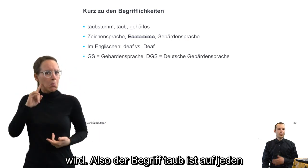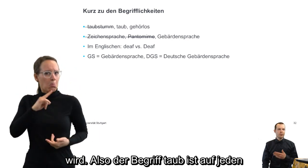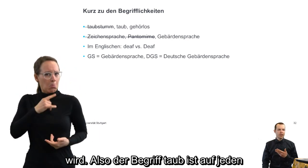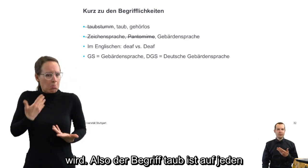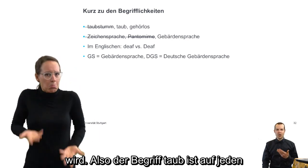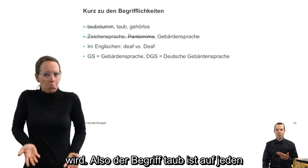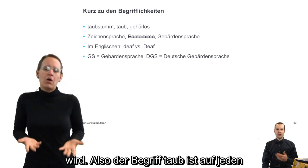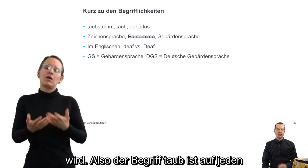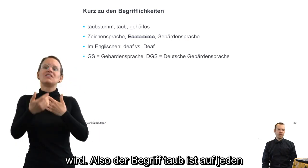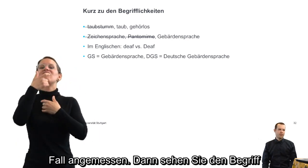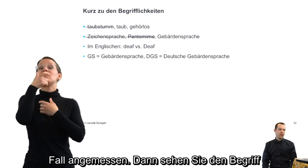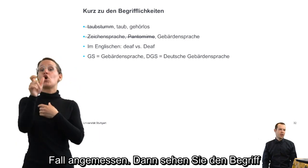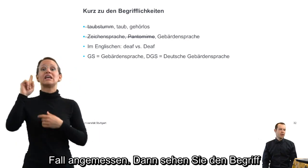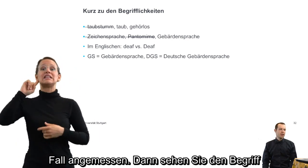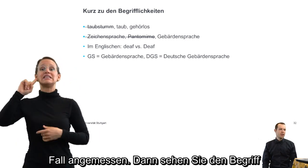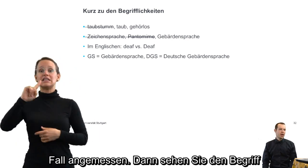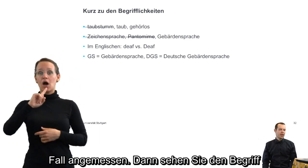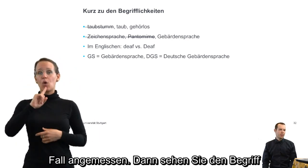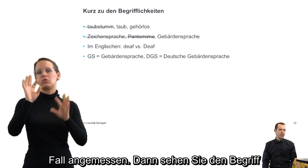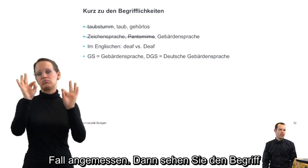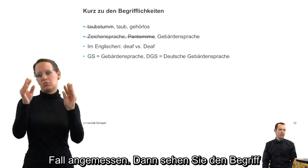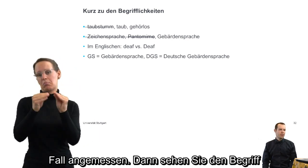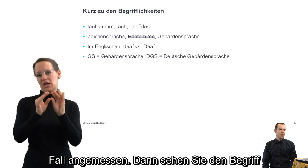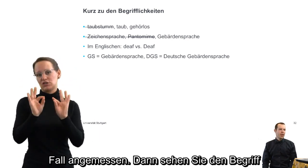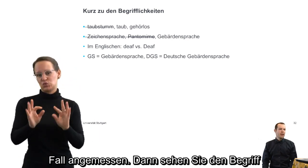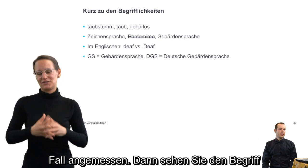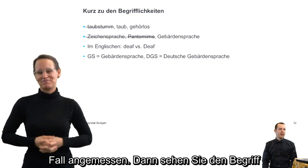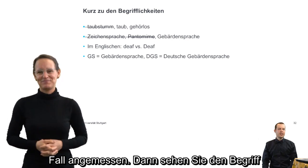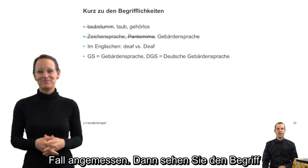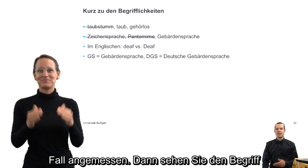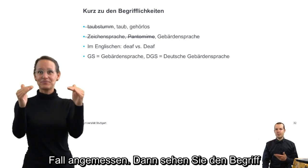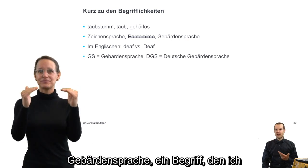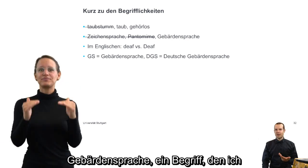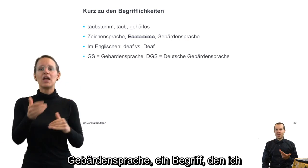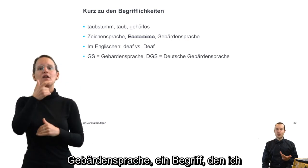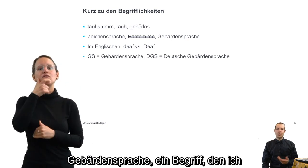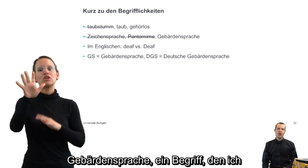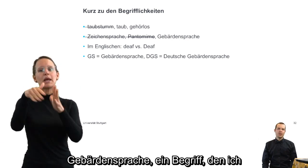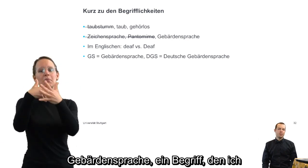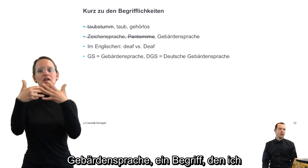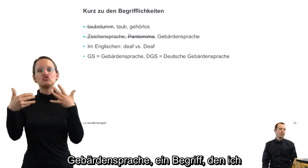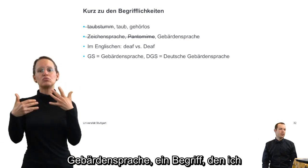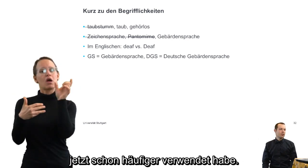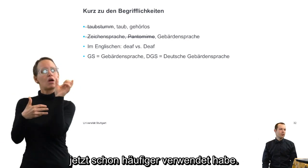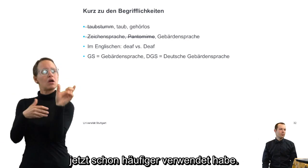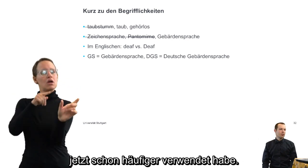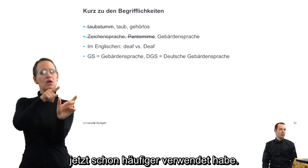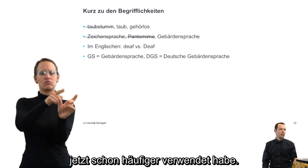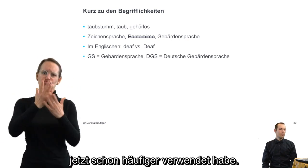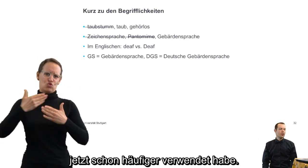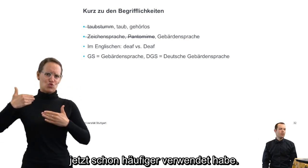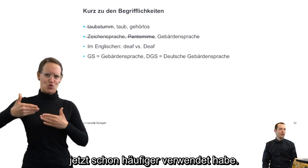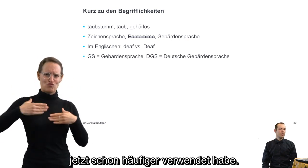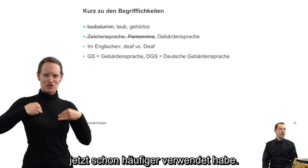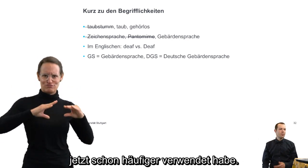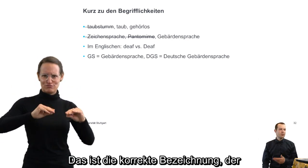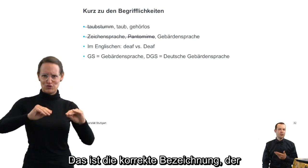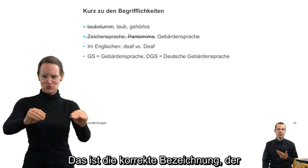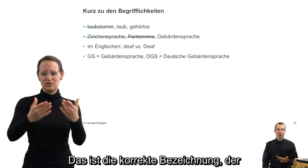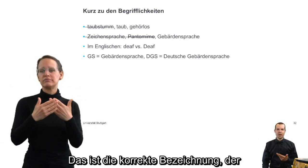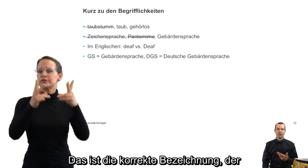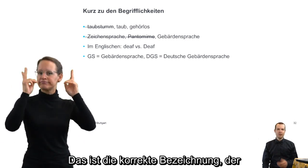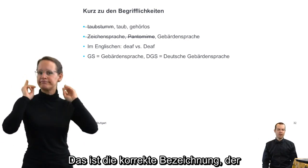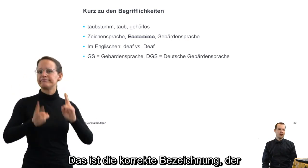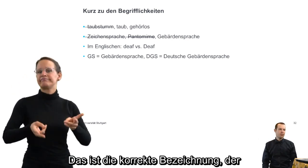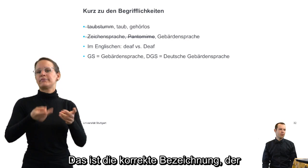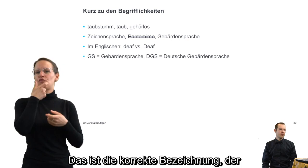Also der Begriff Taub ist auf jeden Fall angemessen. Dann sehen Sie der Begriff Gebärdensprache. Das ist ein Begriff, den ich jetzt schon häufiger verwendet habe. Das